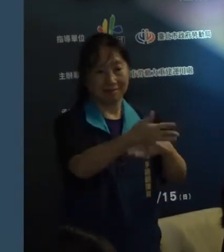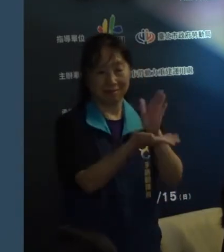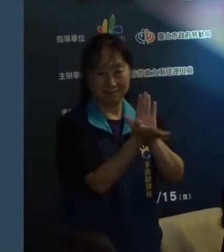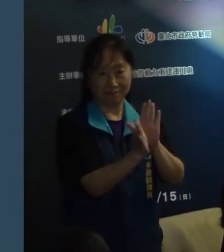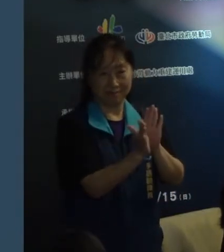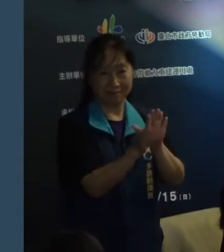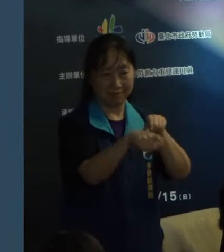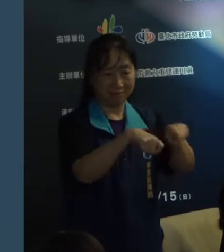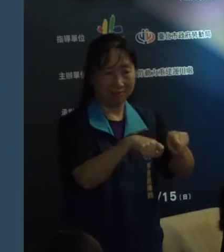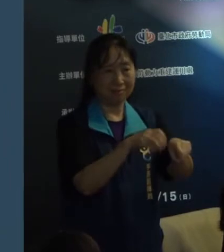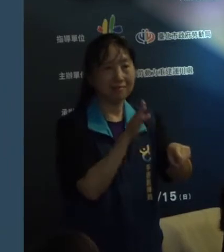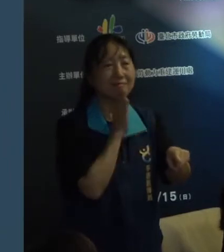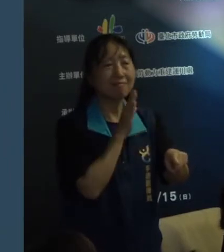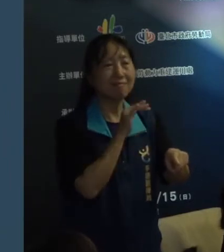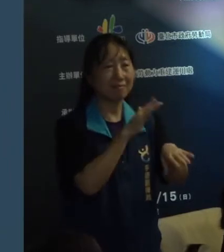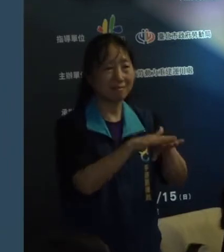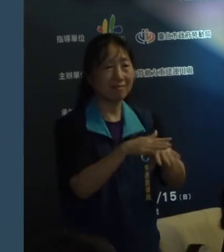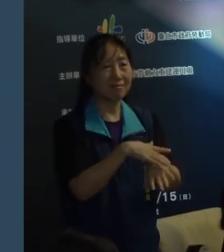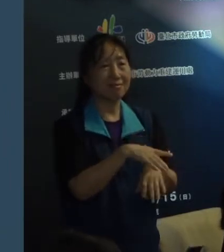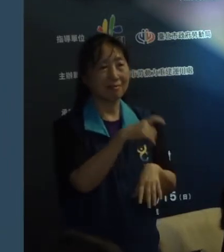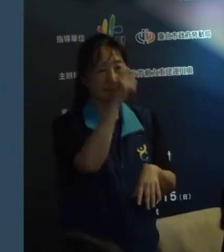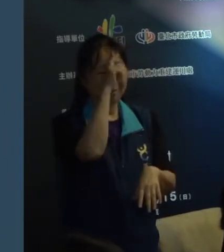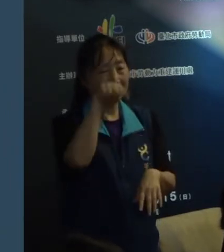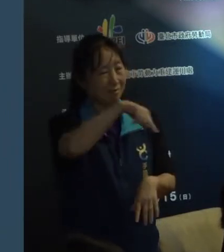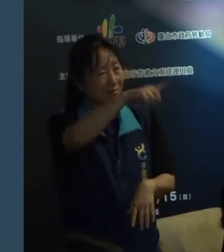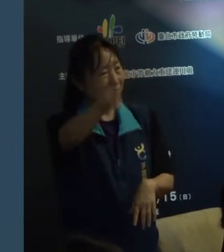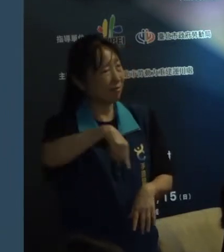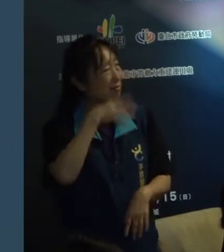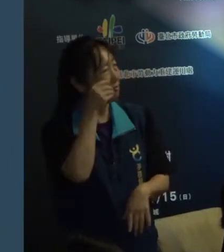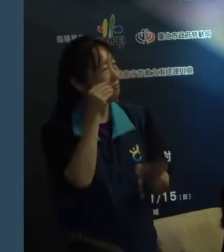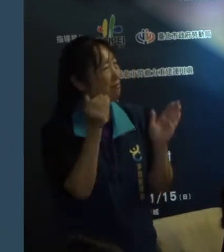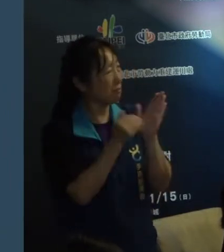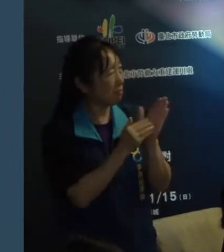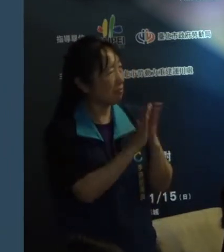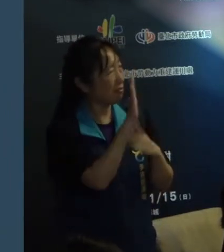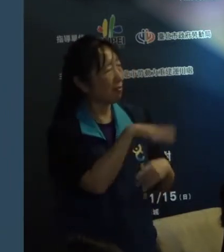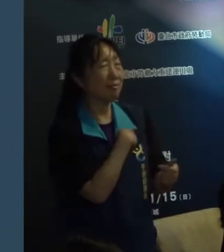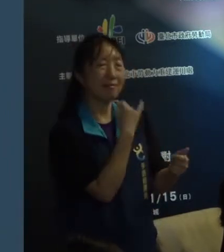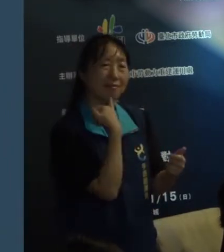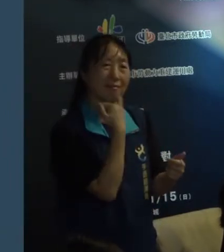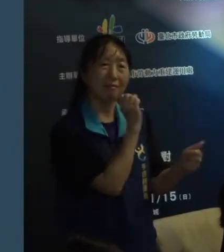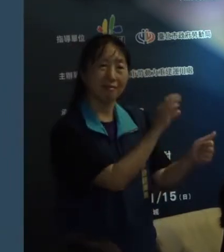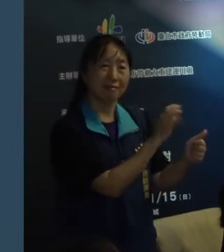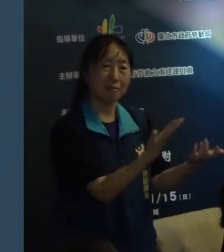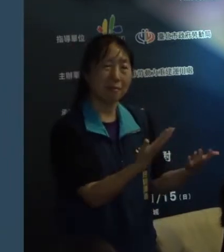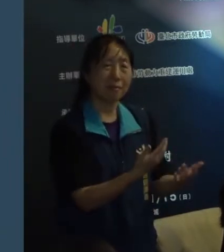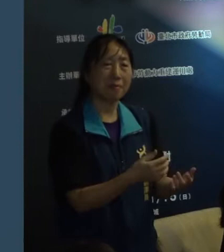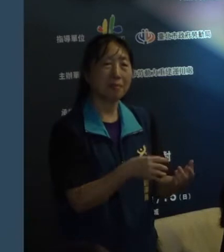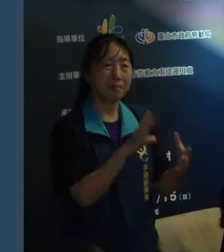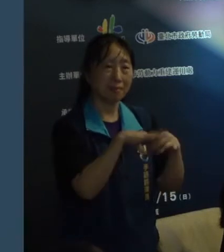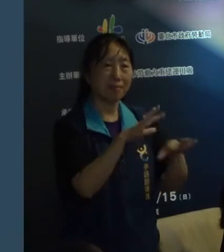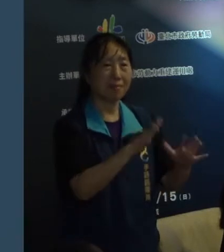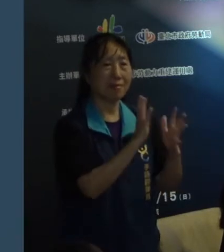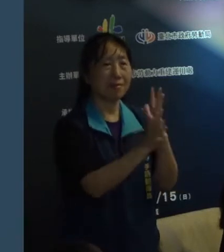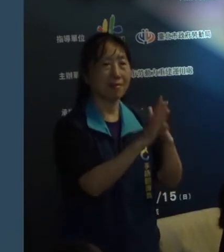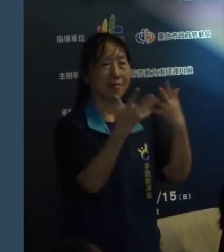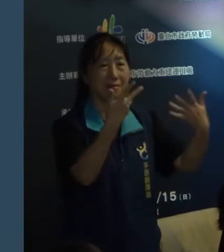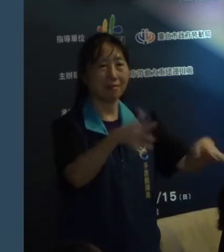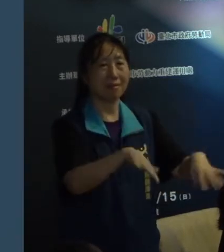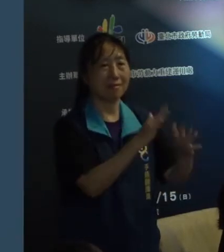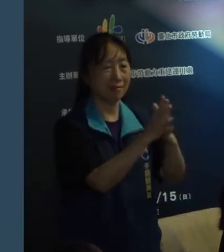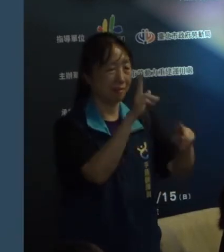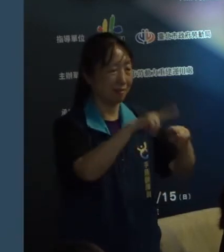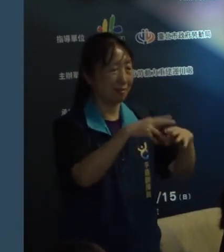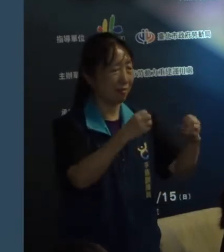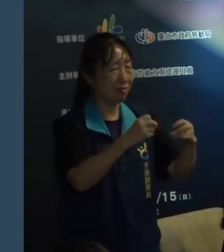会因为很在意观众的回馈嘛，所以我们其实在影展的过程当中安排了非常多的这个映后座谈